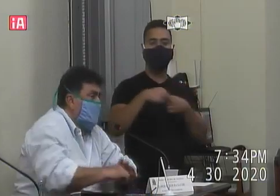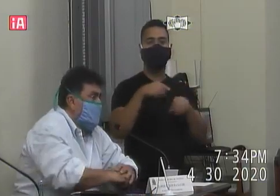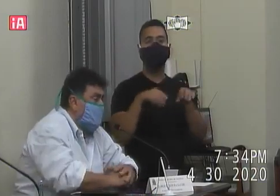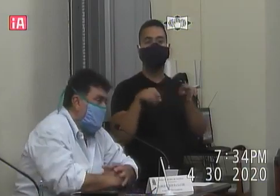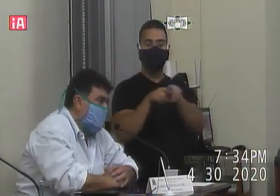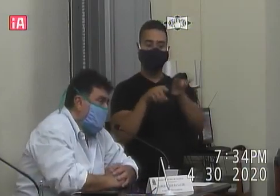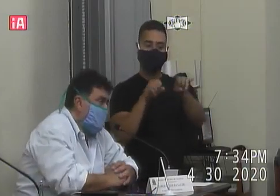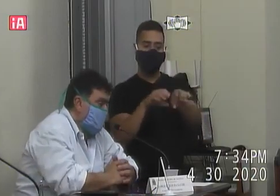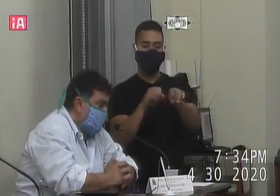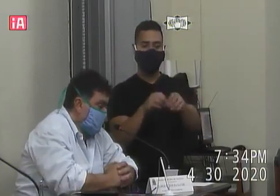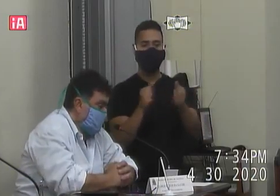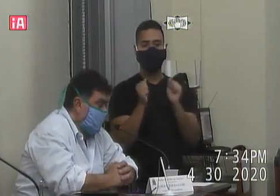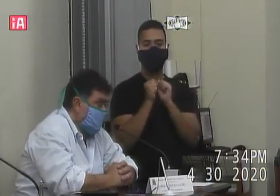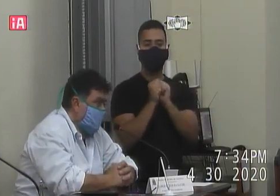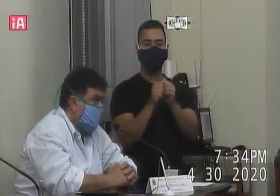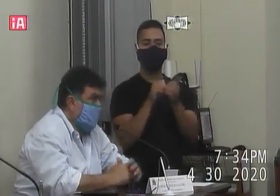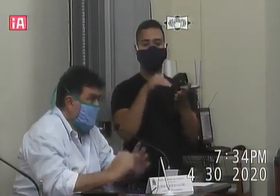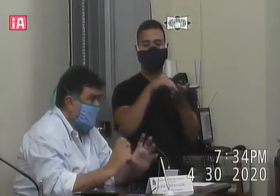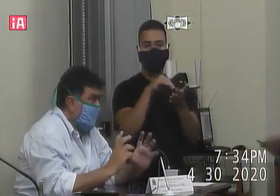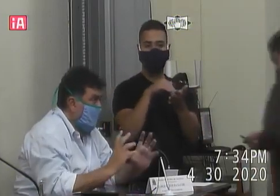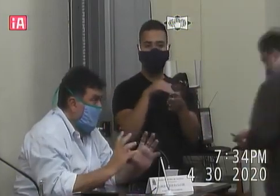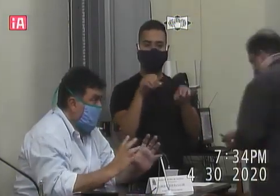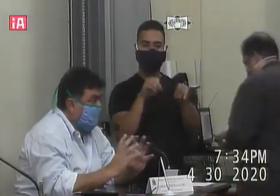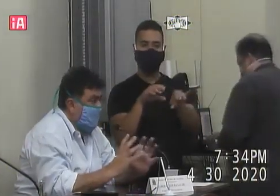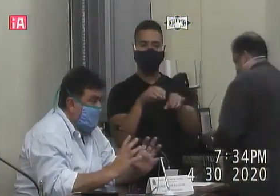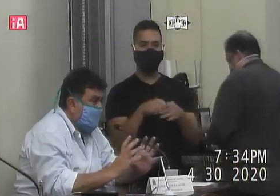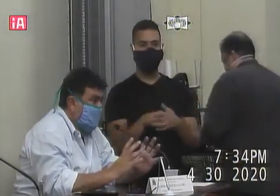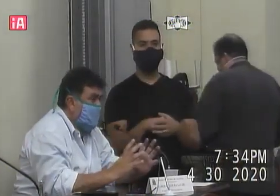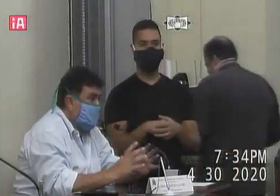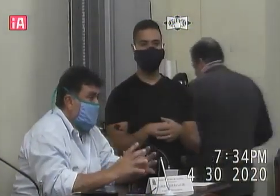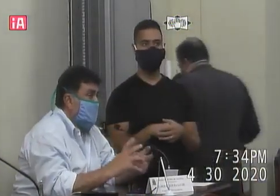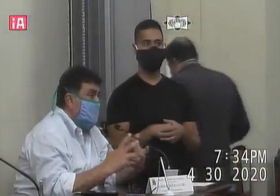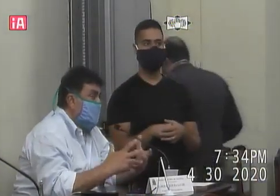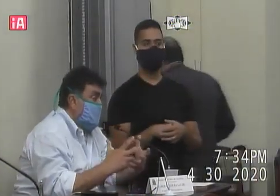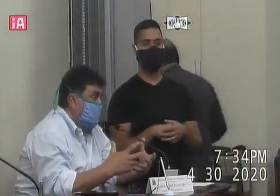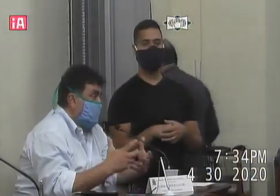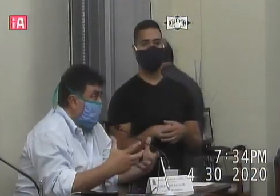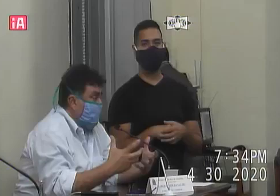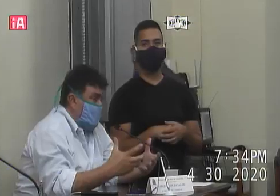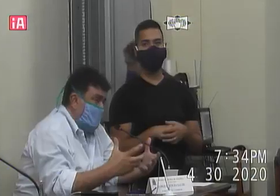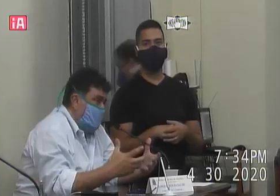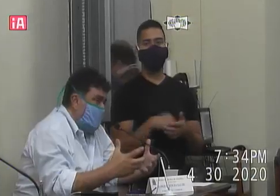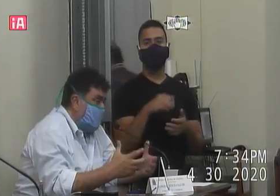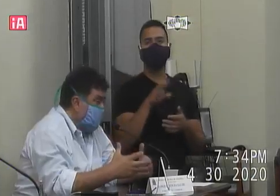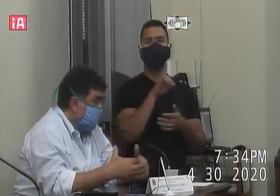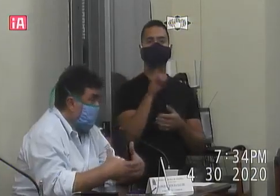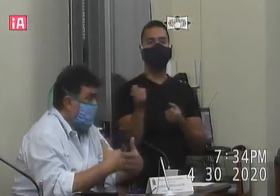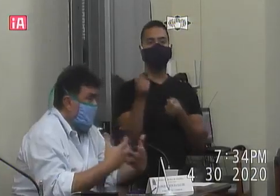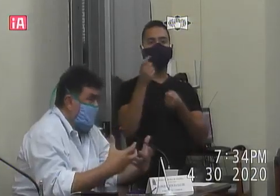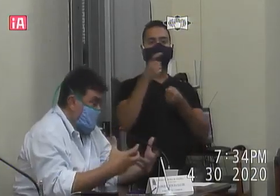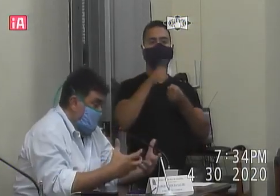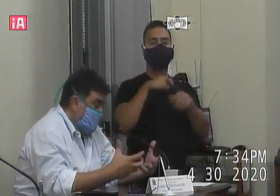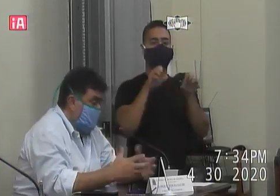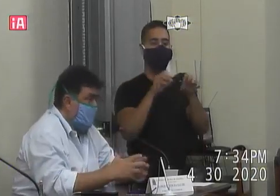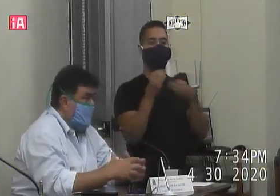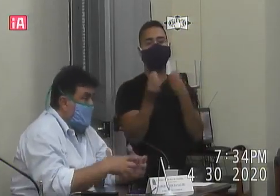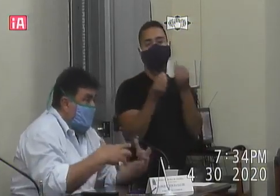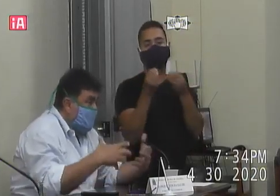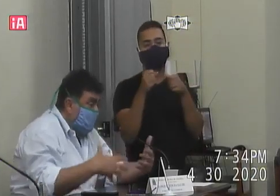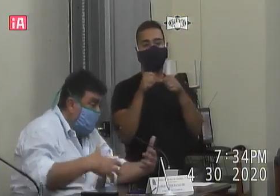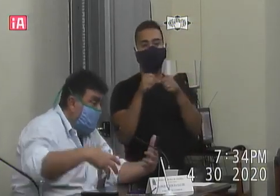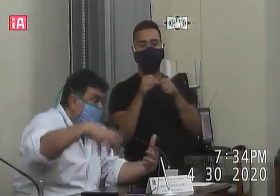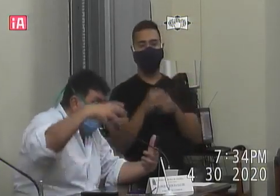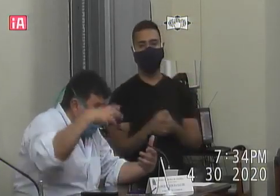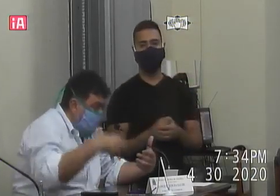junto com a Secretaria Municipal de Educação, com a data de retorno às aulas no município, como é que vai ser isso?